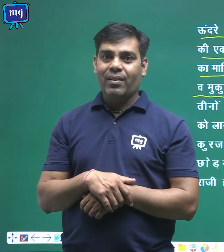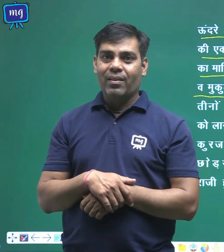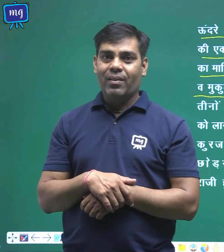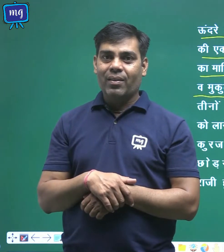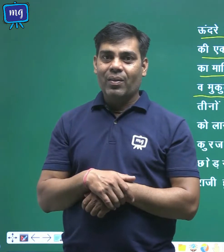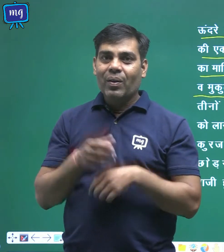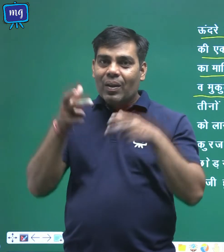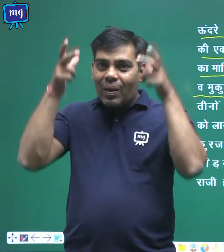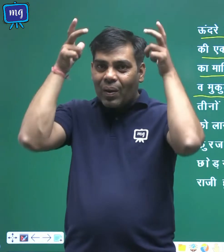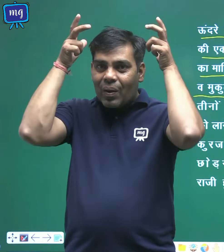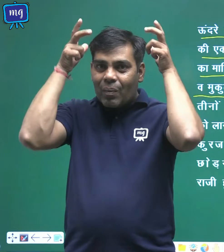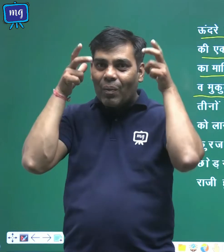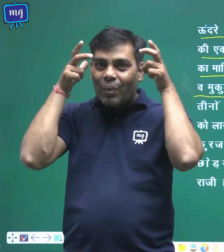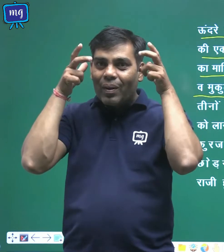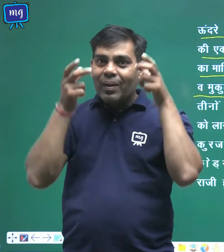मुकुट भी मांगा।